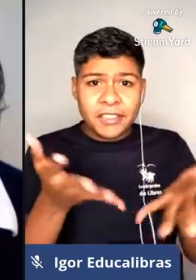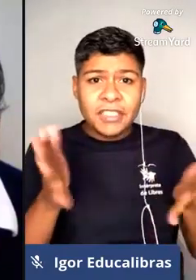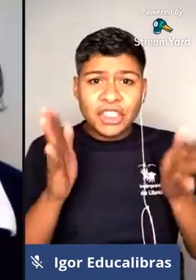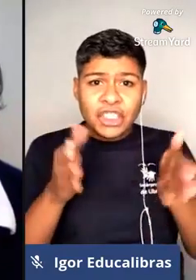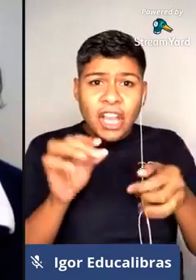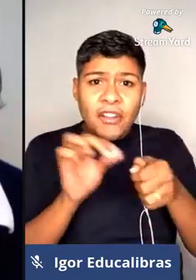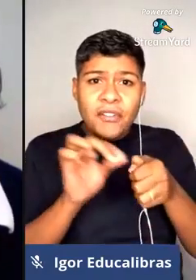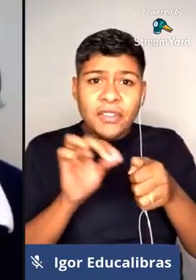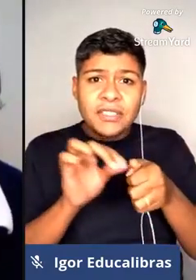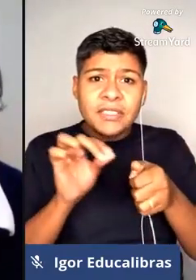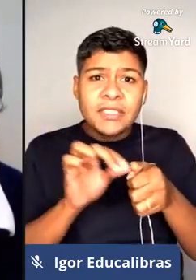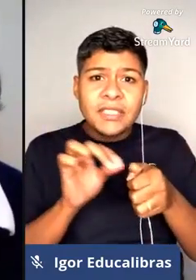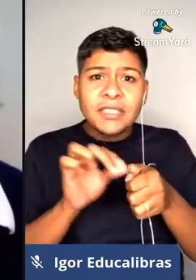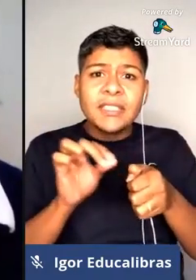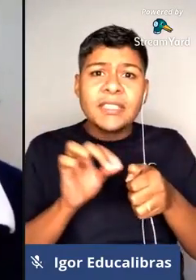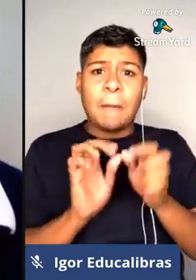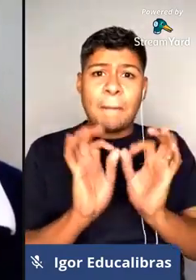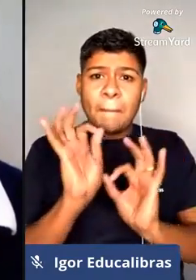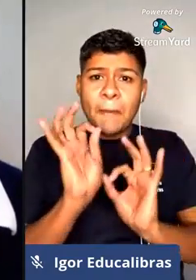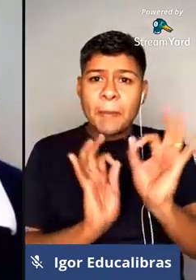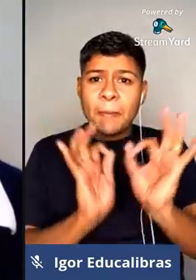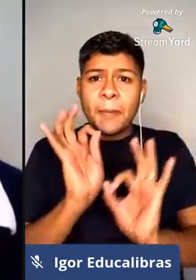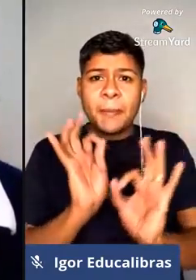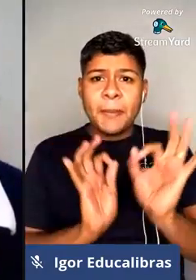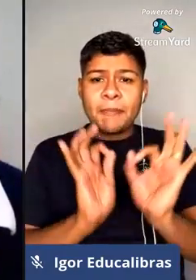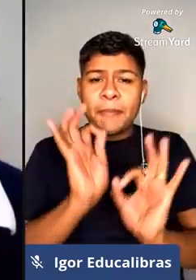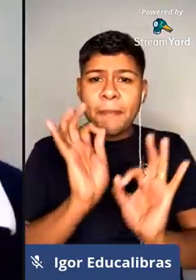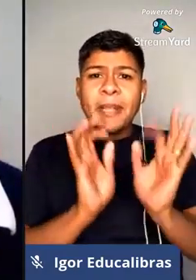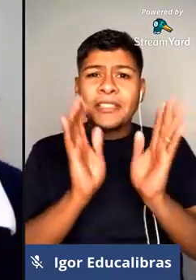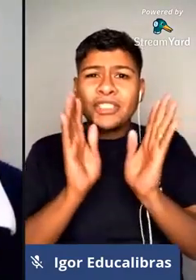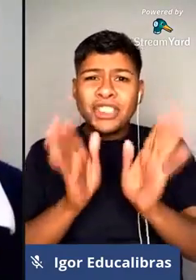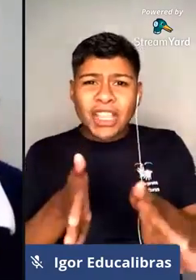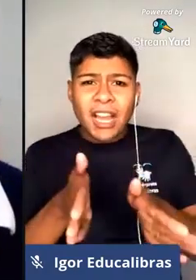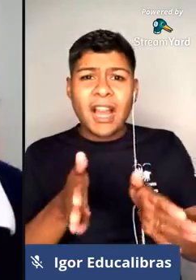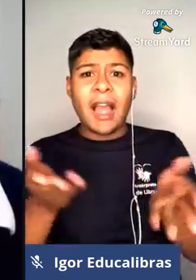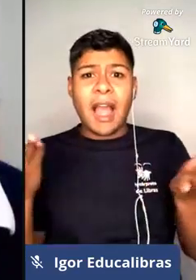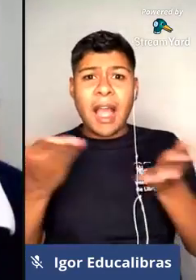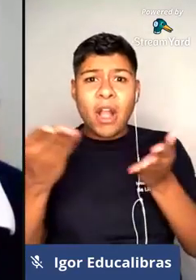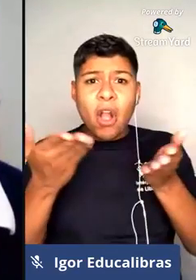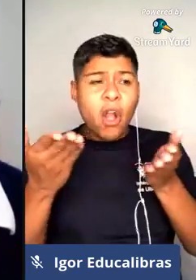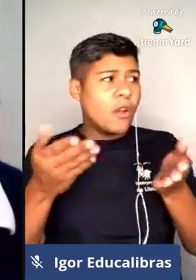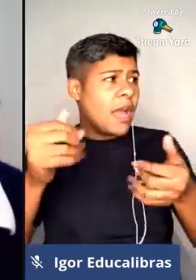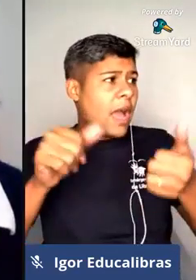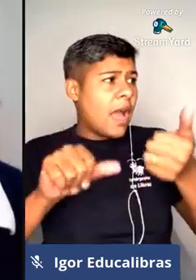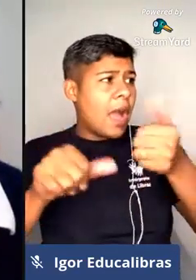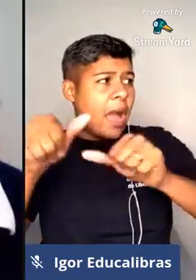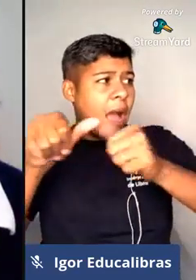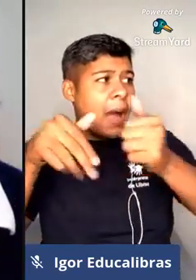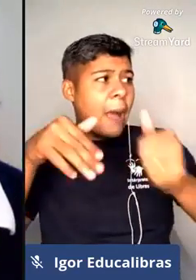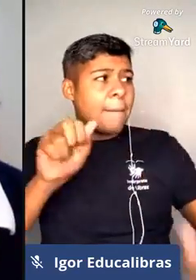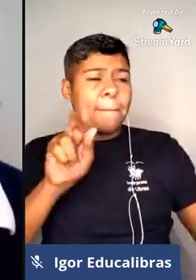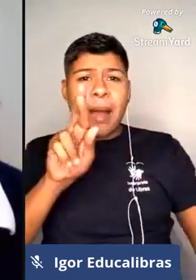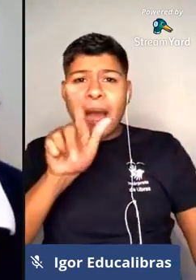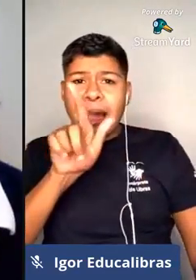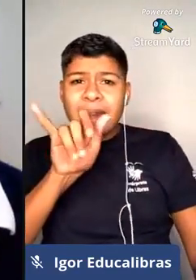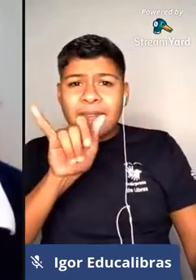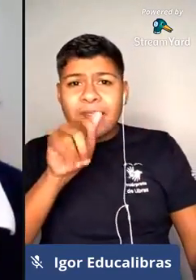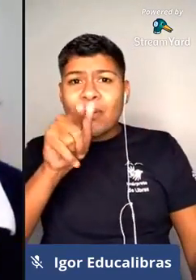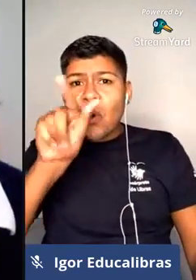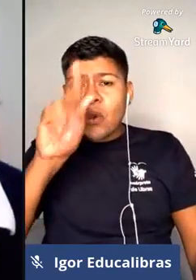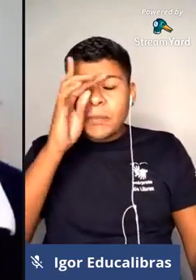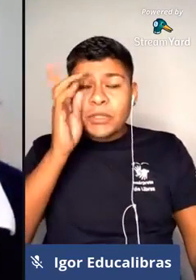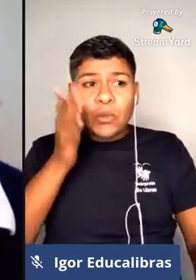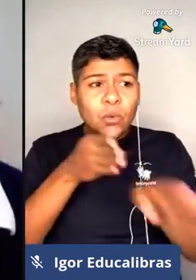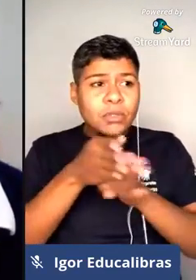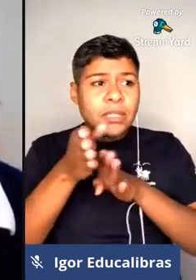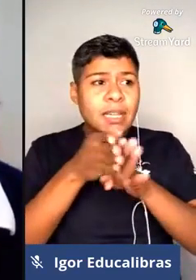ter que fazer fizemos o rascunho, já fizemos o rascunho, vou submeter agora a Marli, né, e depois aos demais conselheiros, e